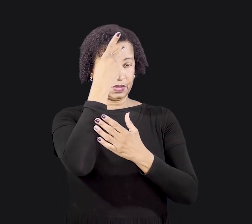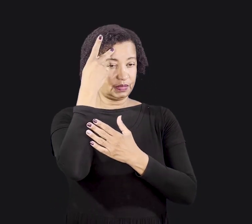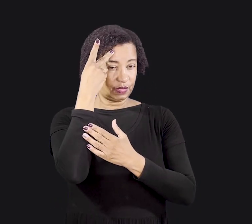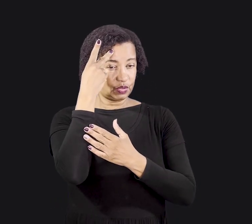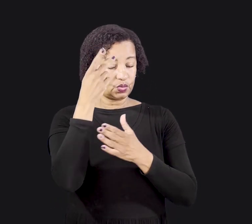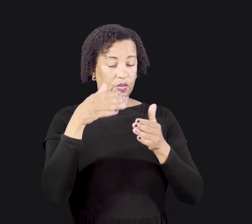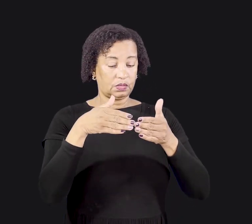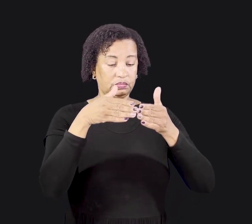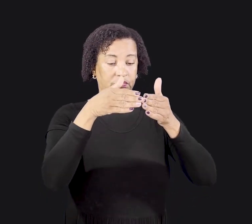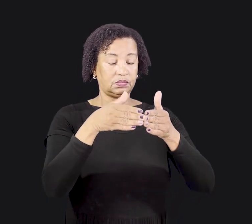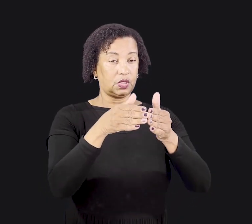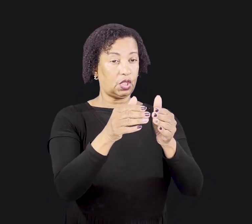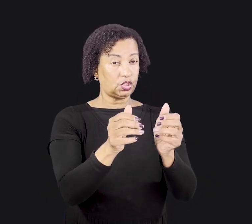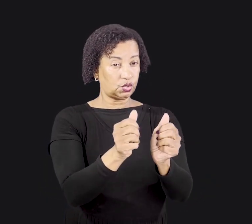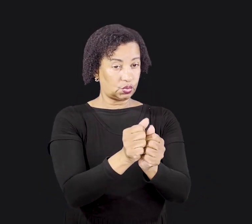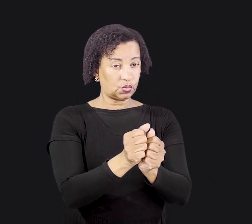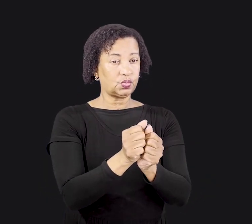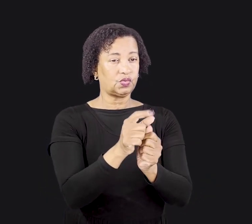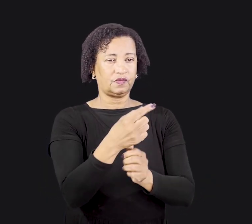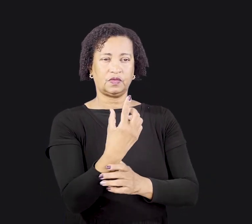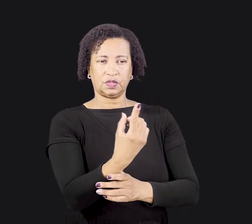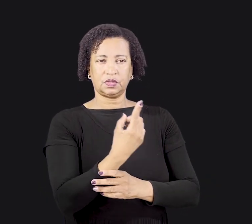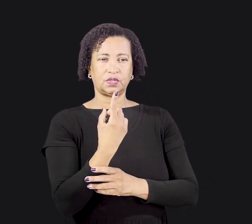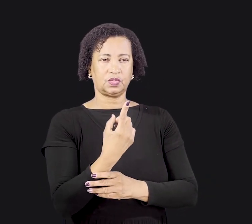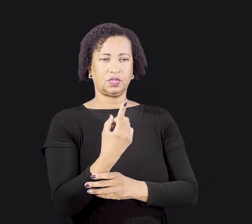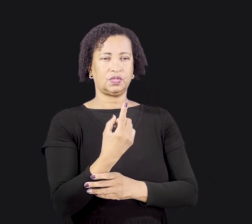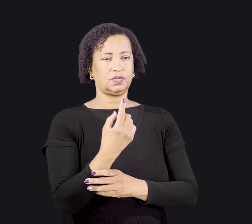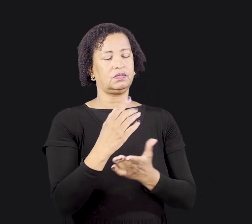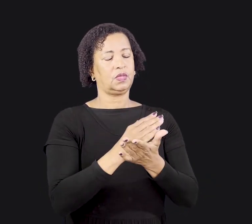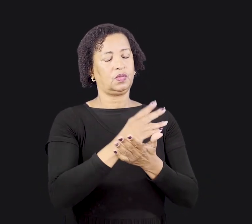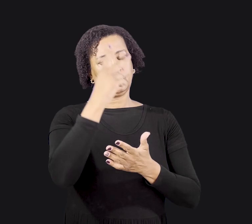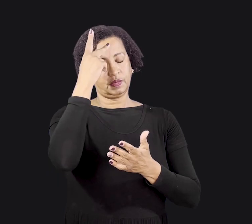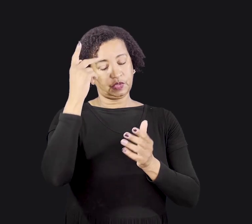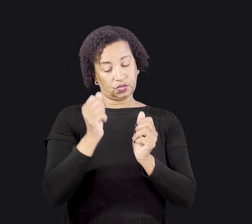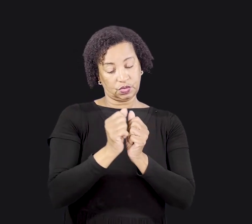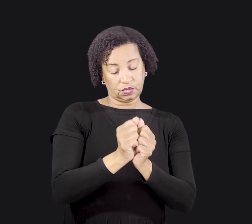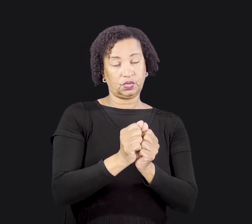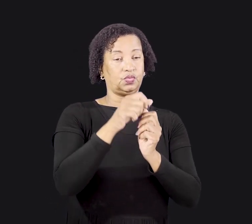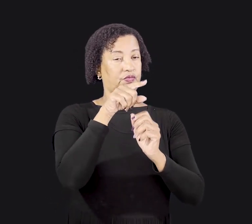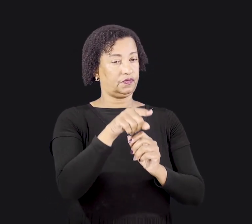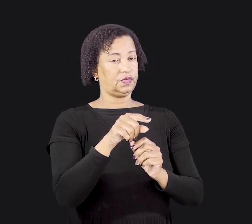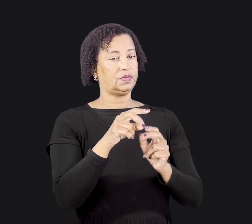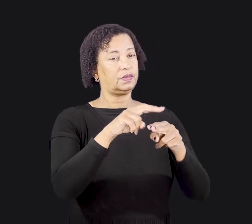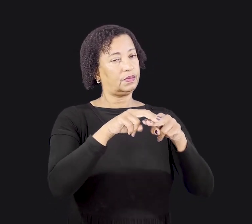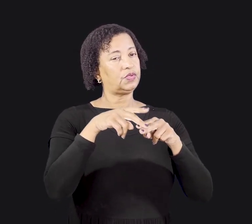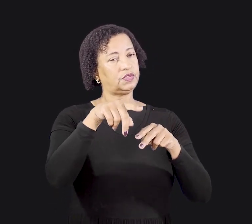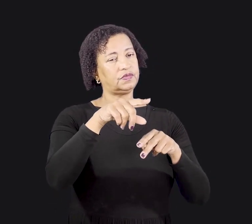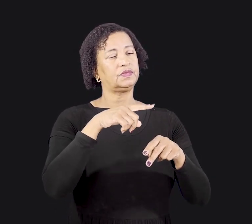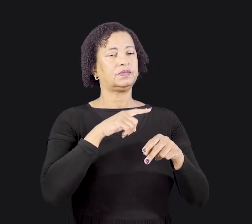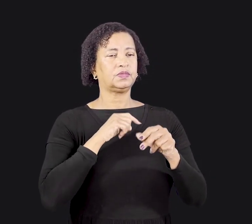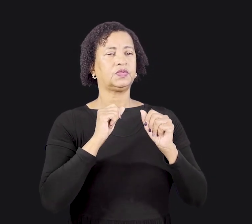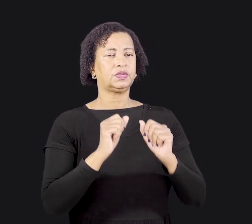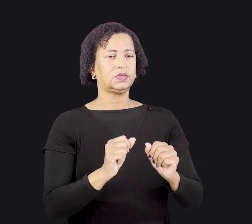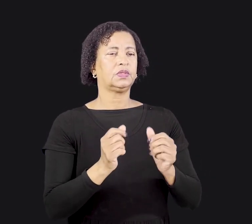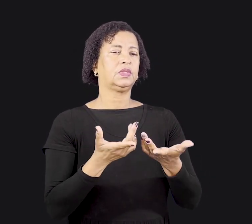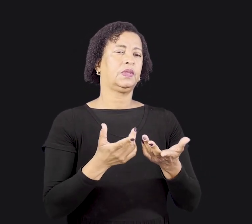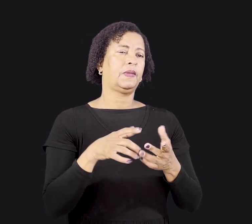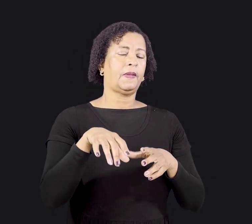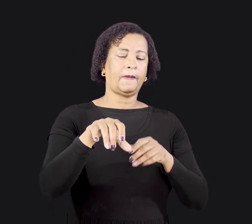mesmo barco. Você não está sozinho, alguém está com você. E por isso você conta com alguém que pega no remo, começa a remar